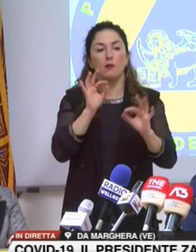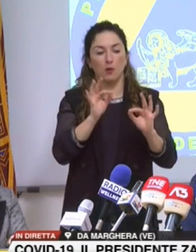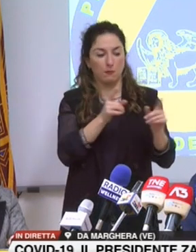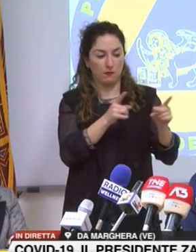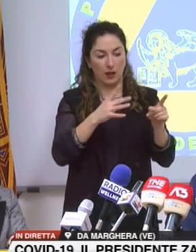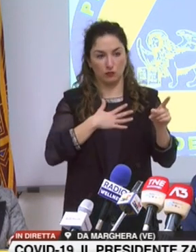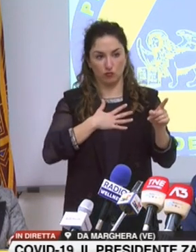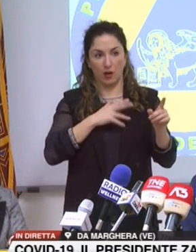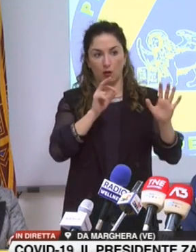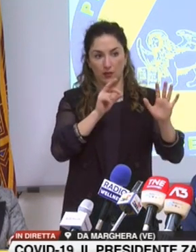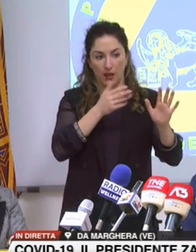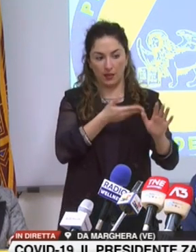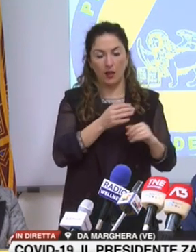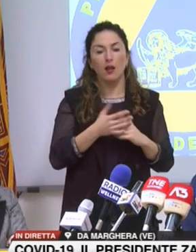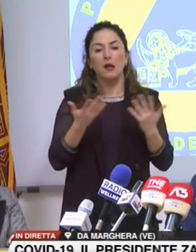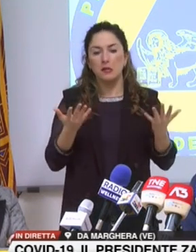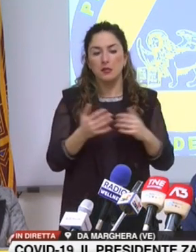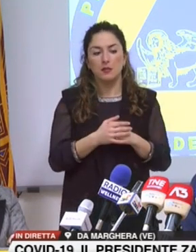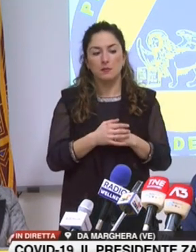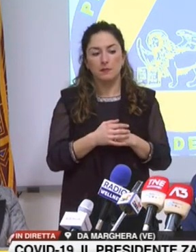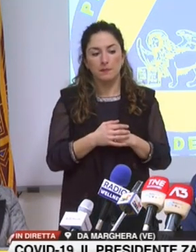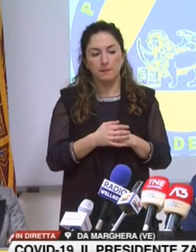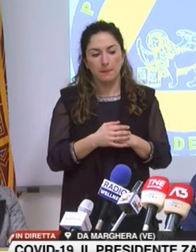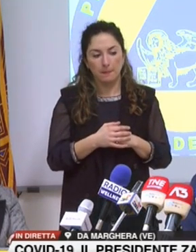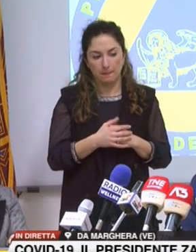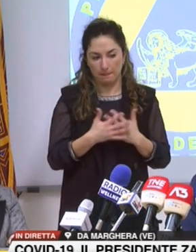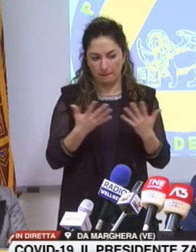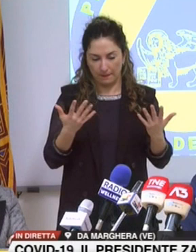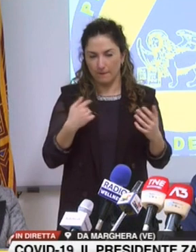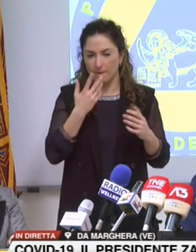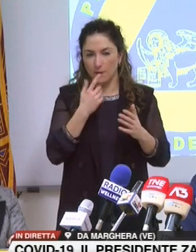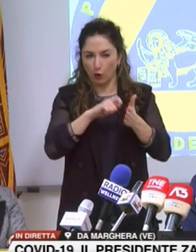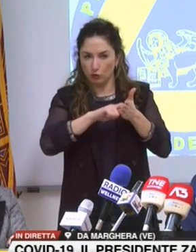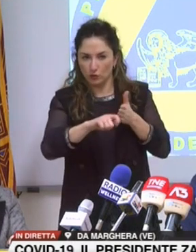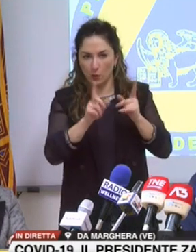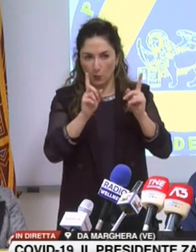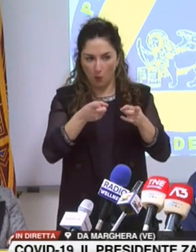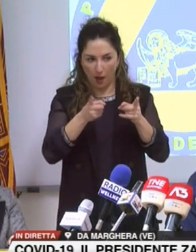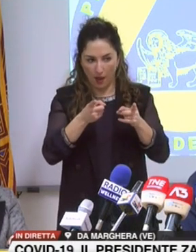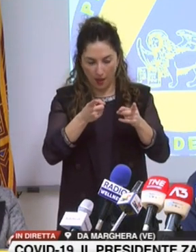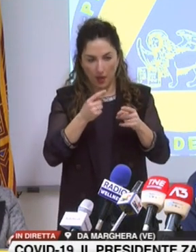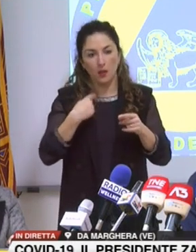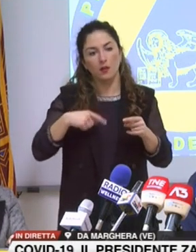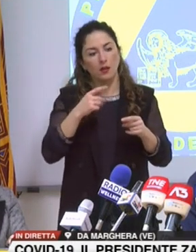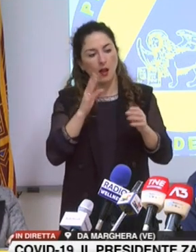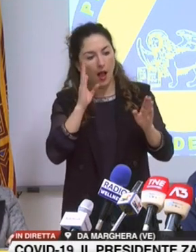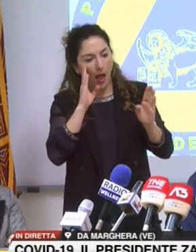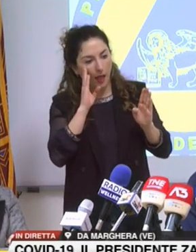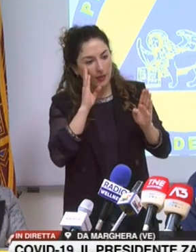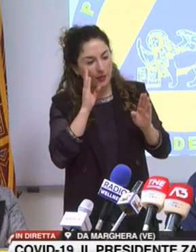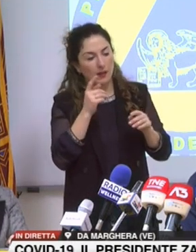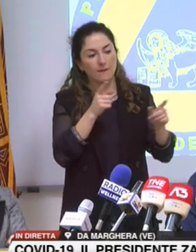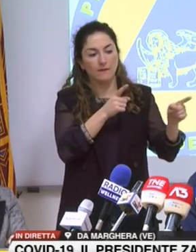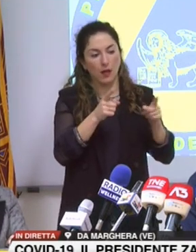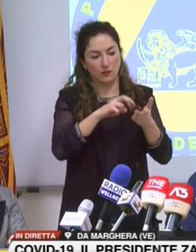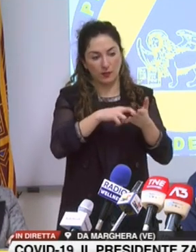di età. Per esempio, noi abbiamo, e mi piace sottolineare questo aspetto, che evidenzia una maggiore attenzione per le fasce più